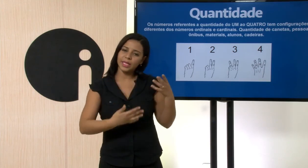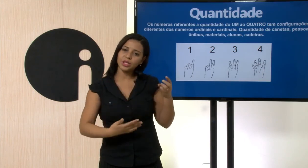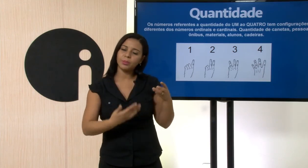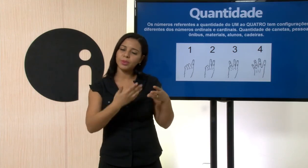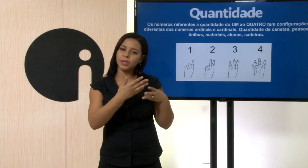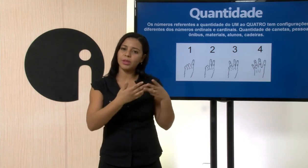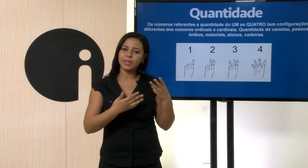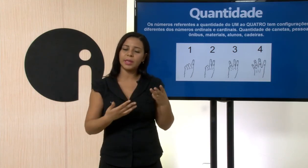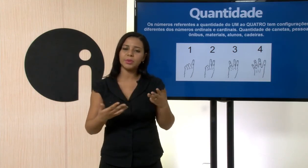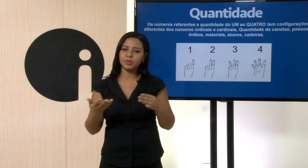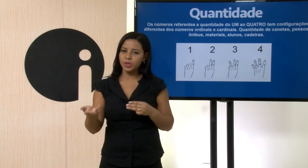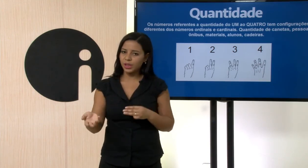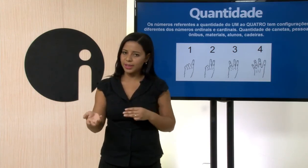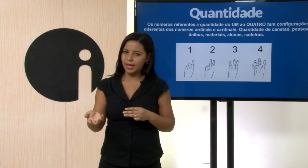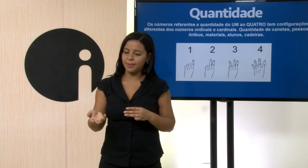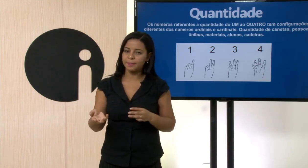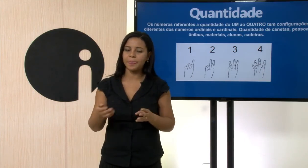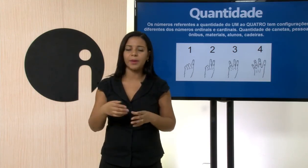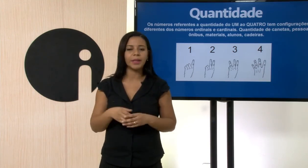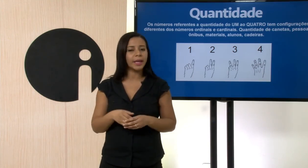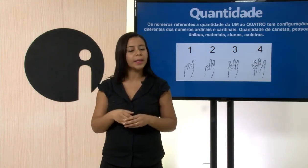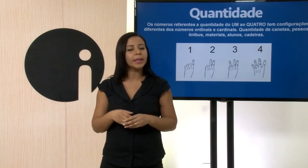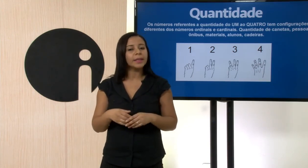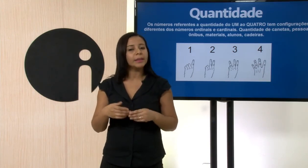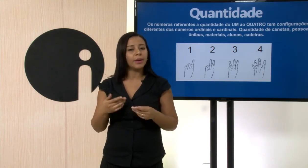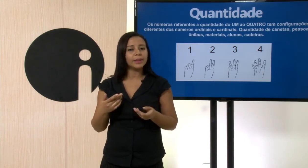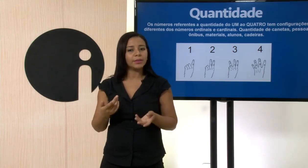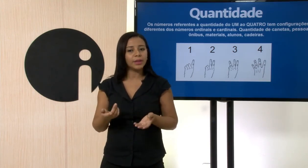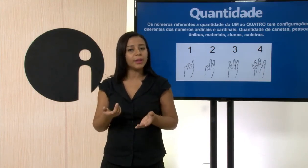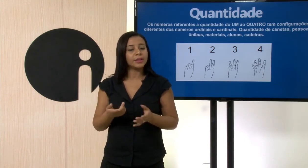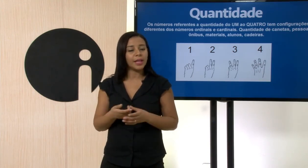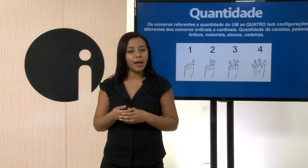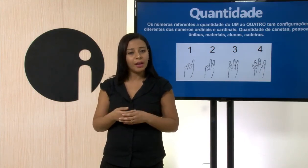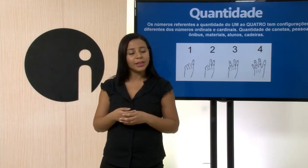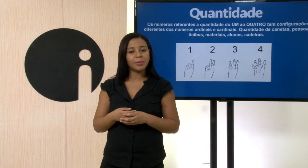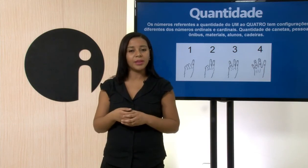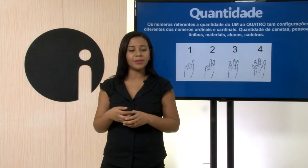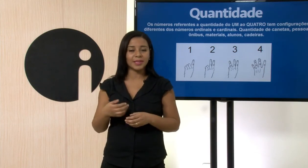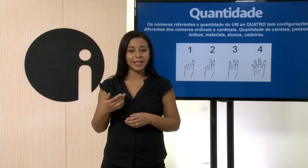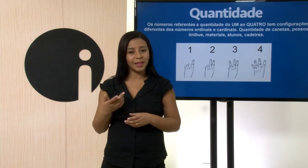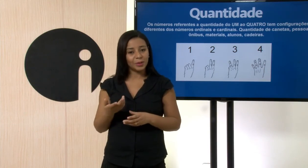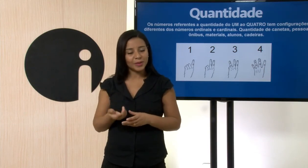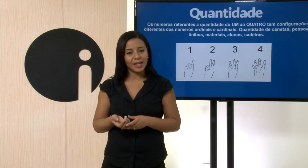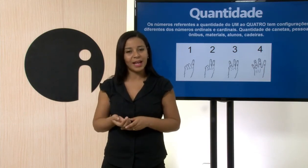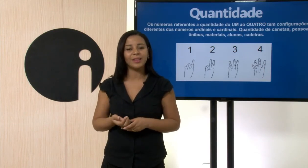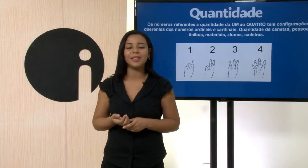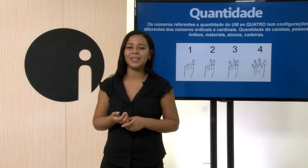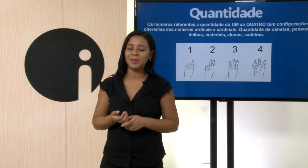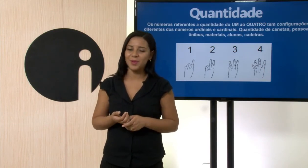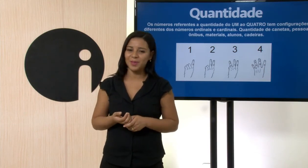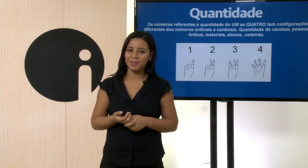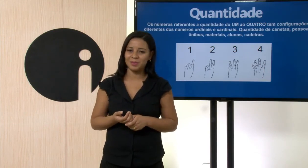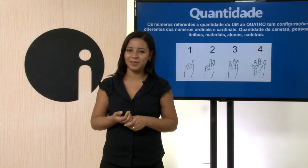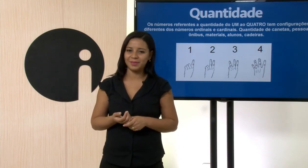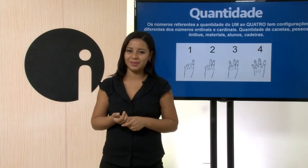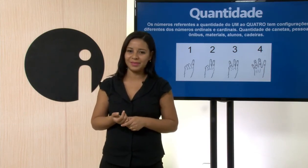3 tipos que nós iremos utilizar, ok? Então essa foi a nossa aula, espero que você tenha gostado e até a próxima.